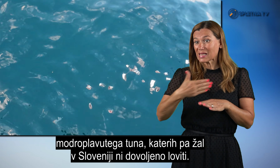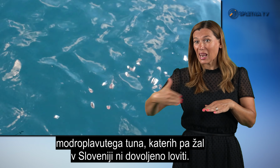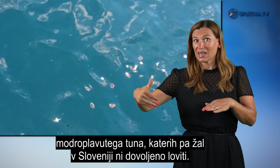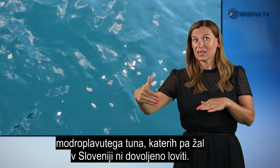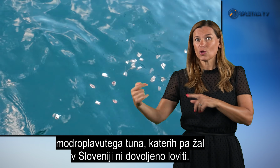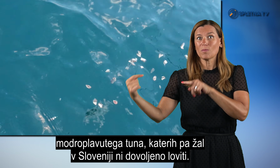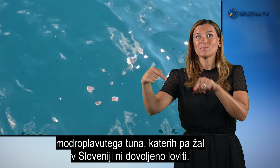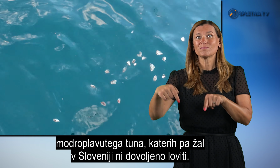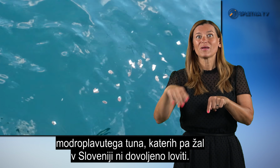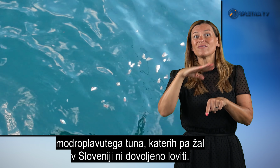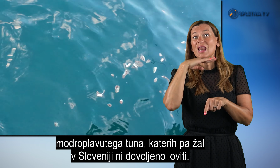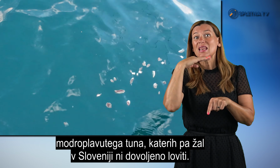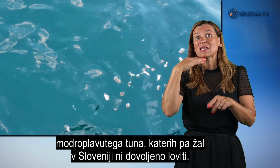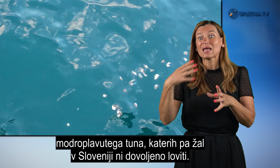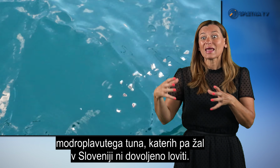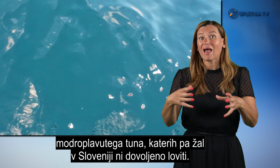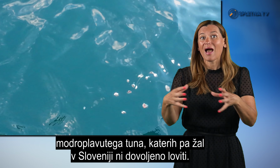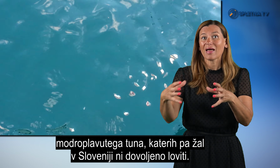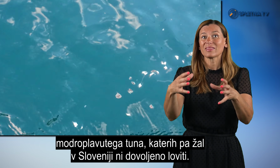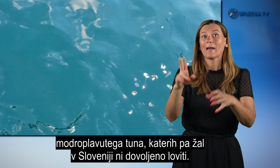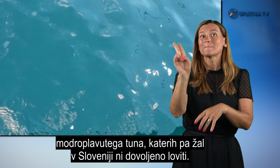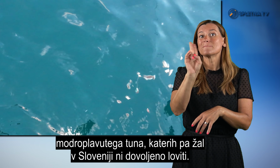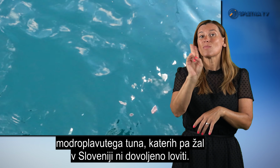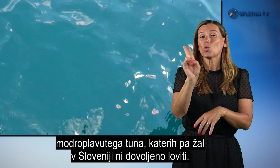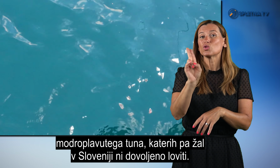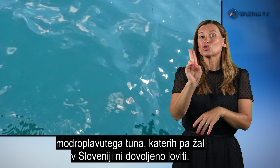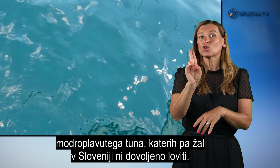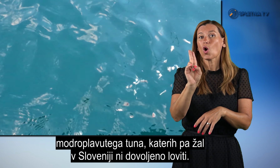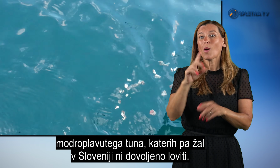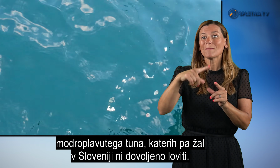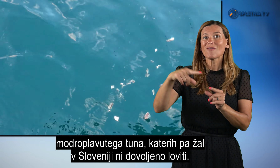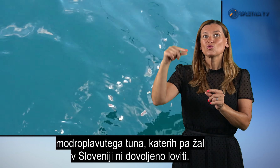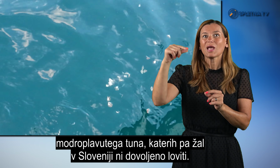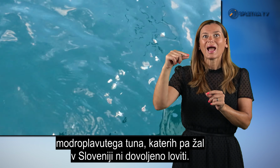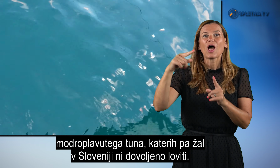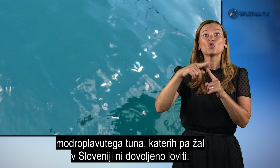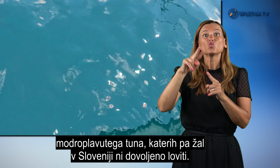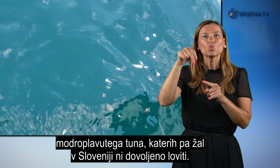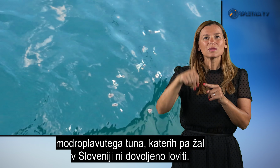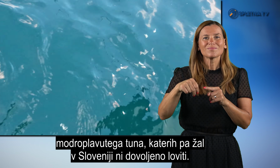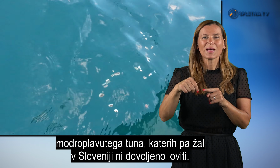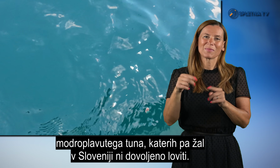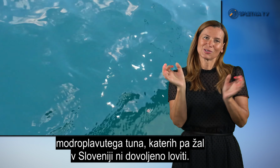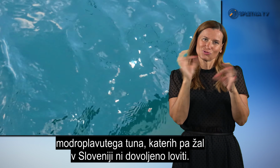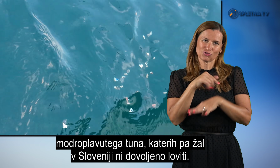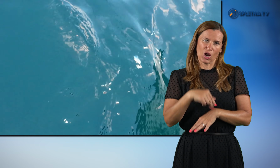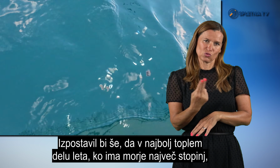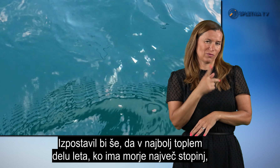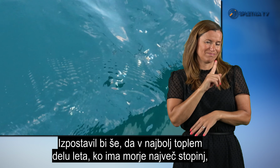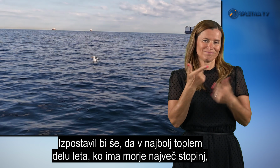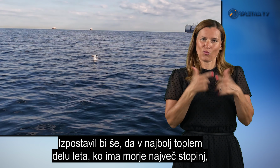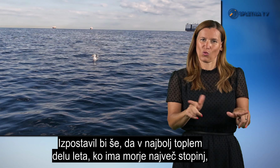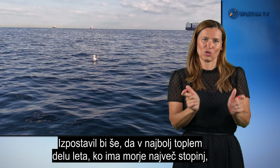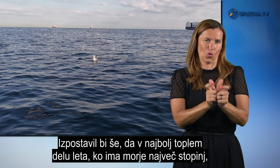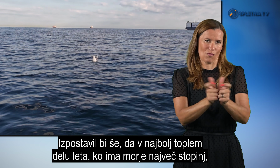jate modroplavutega tuna, katere pa žal v Sloveniji ni dovoljeno loviti. Izpostavil bi